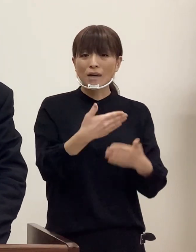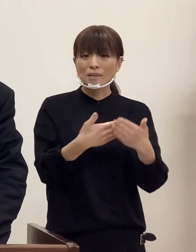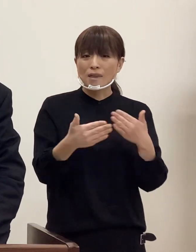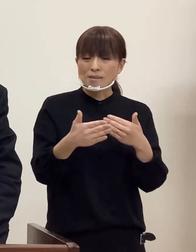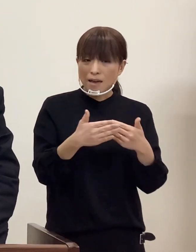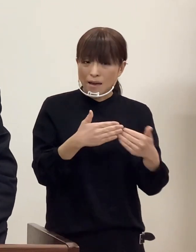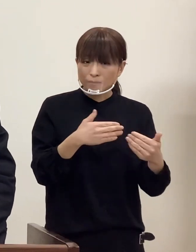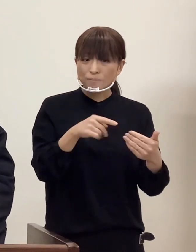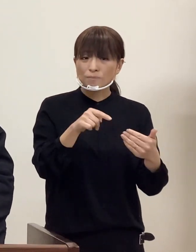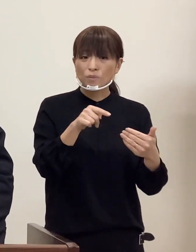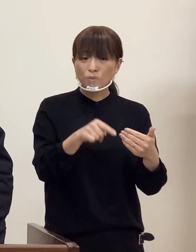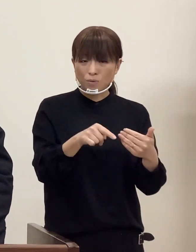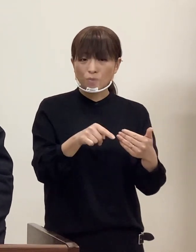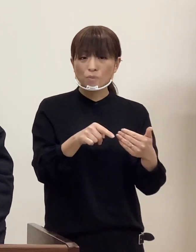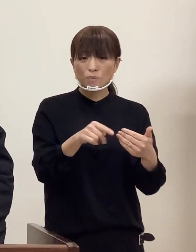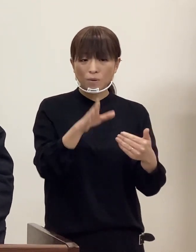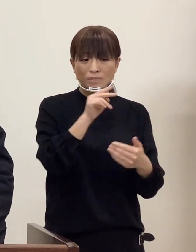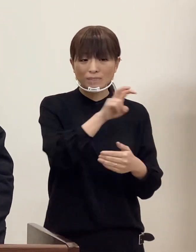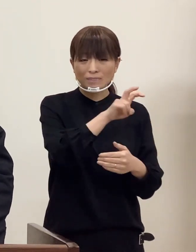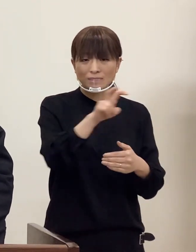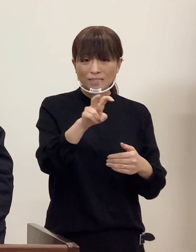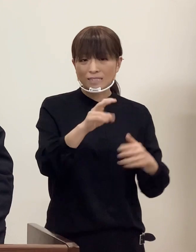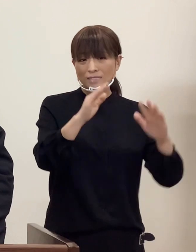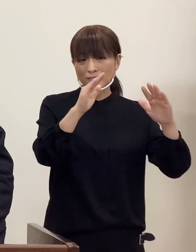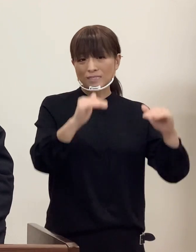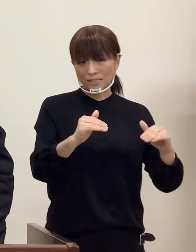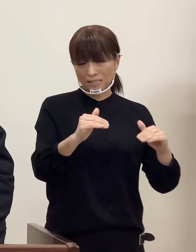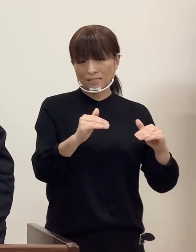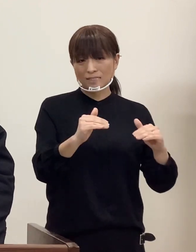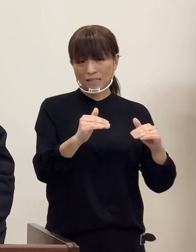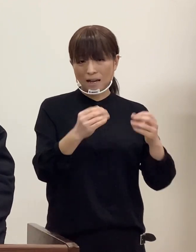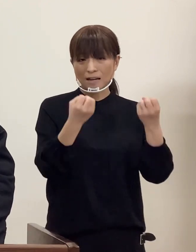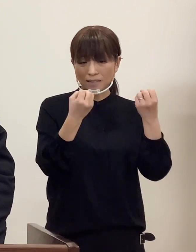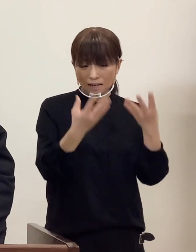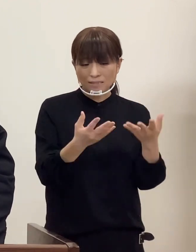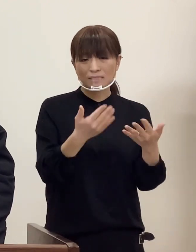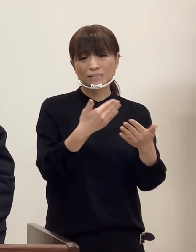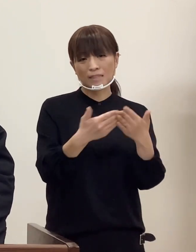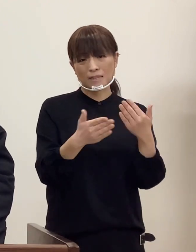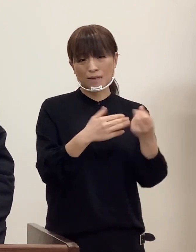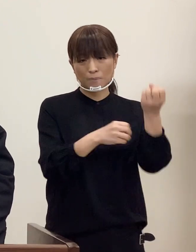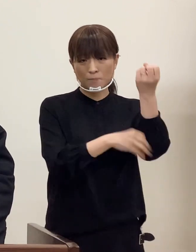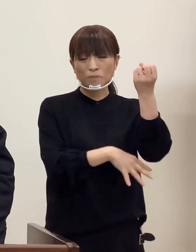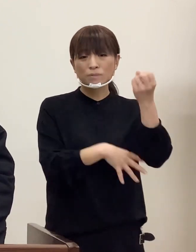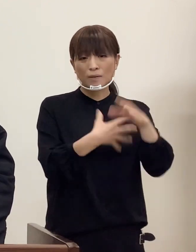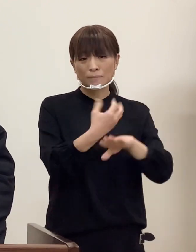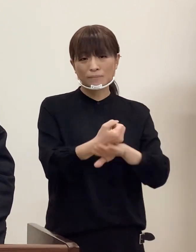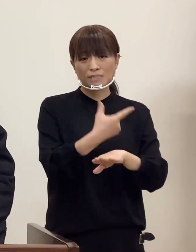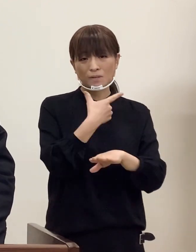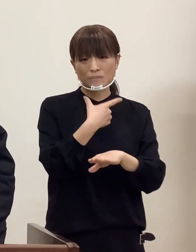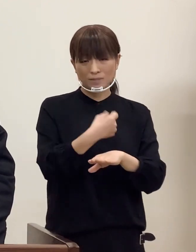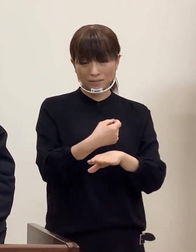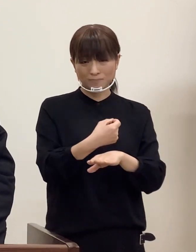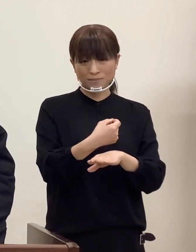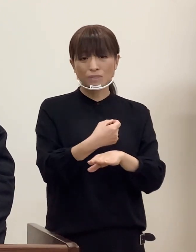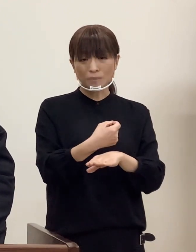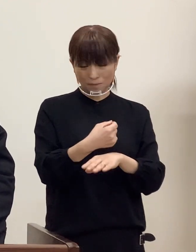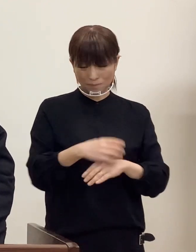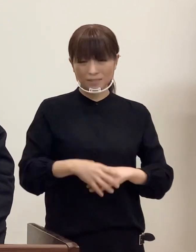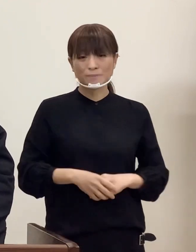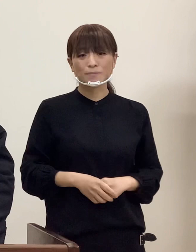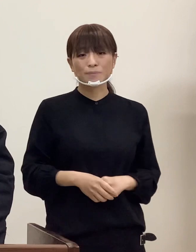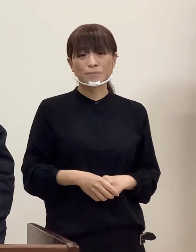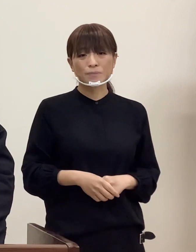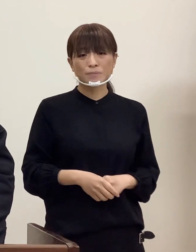ね、この成人式等においても、新たな経験として身につけていただければ幸いでござい